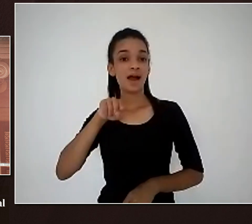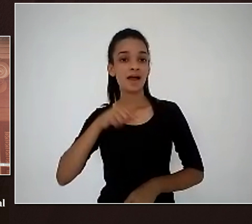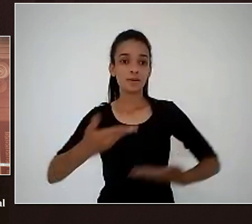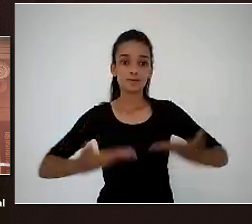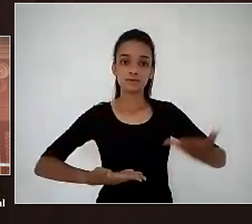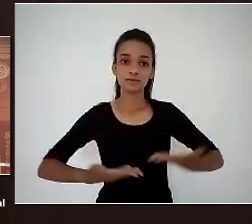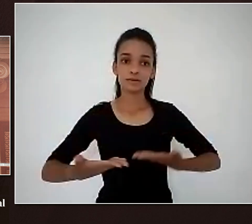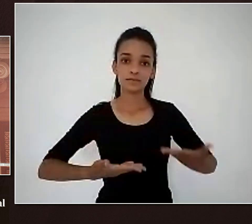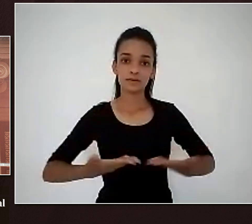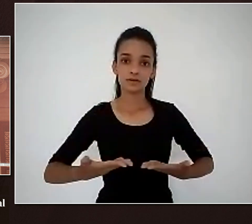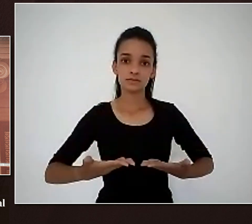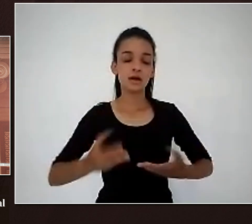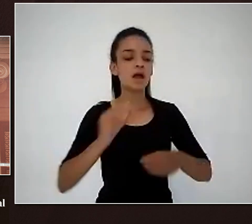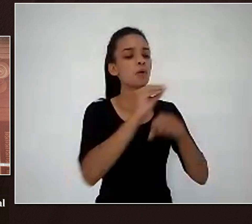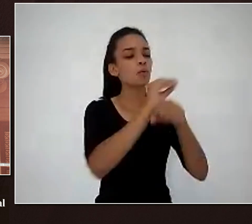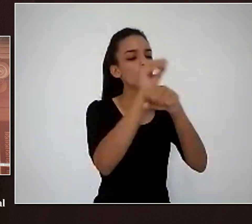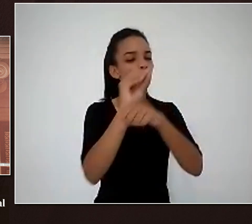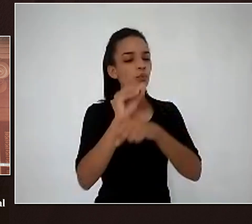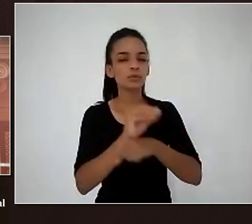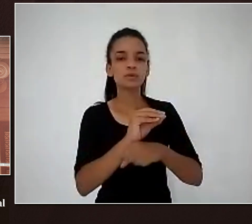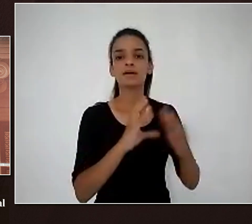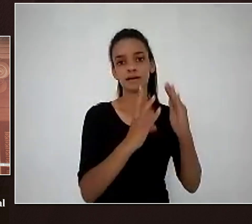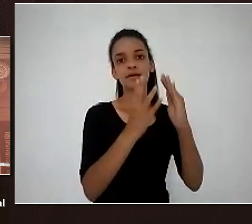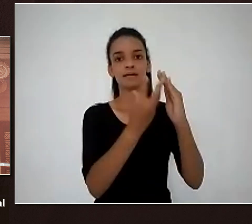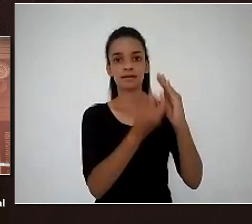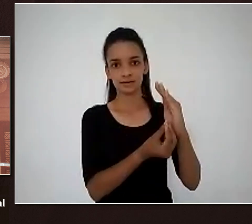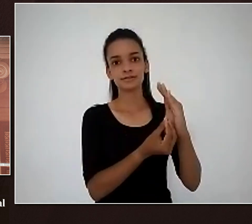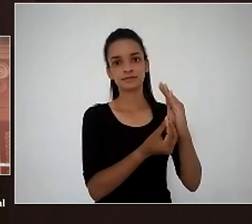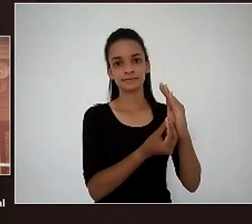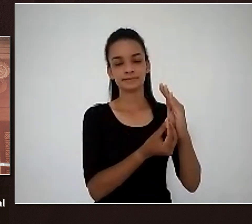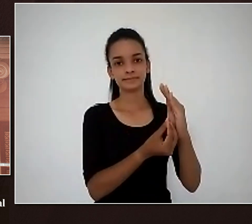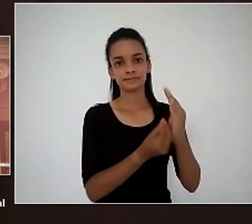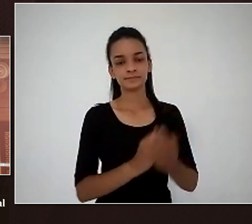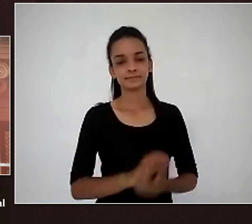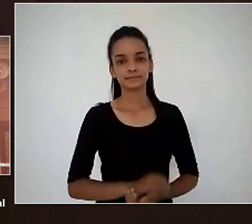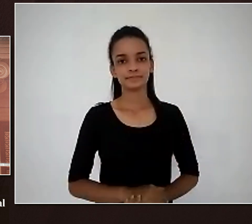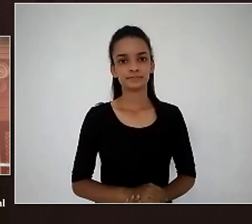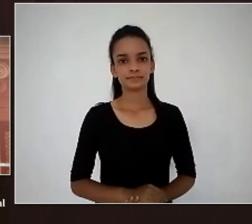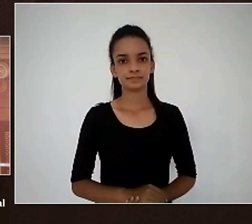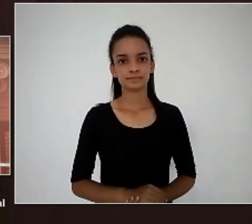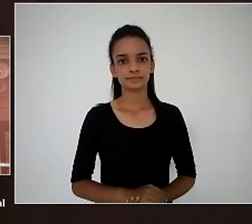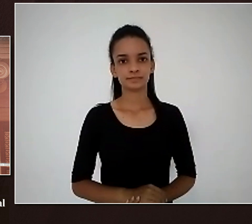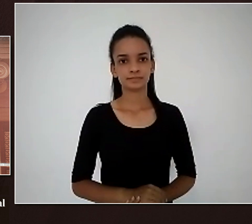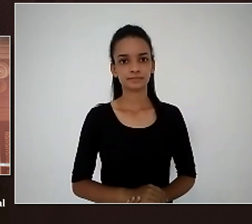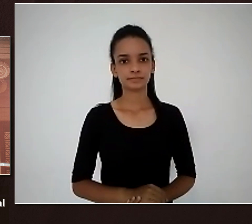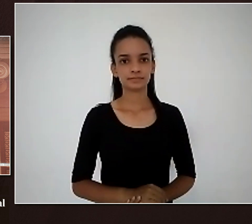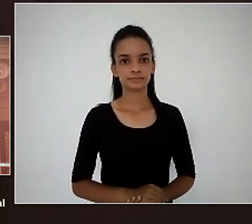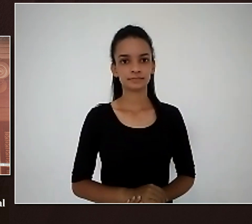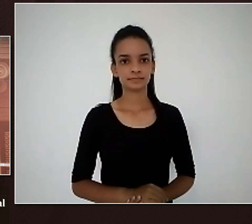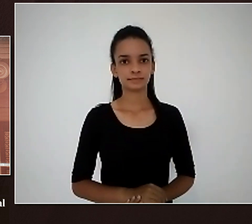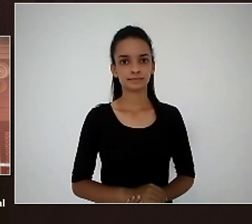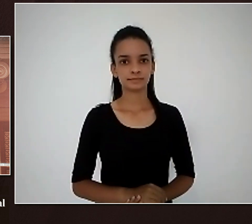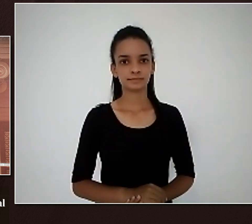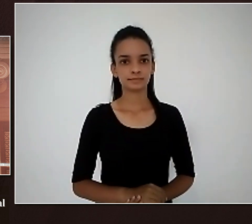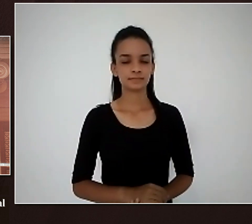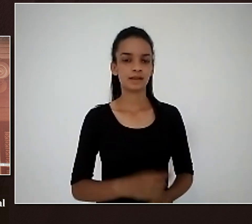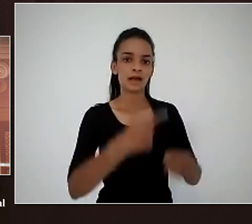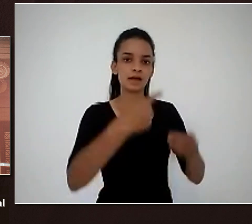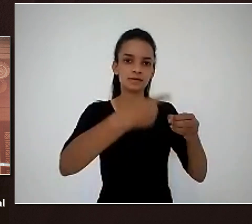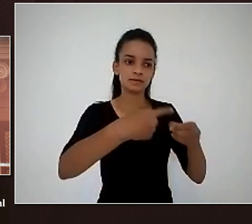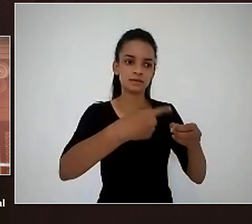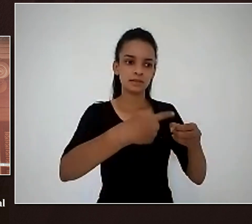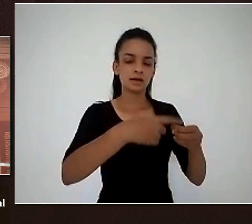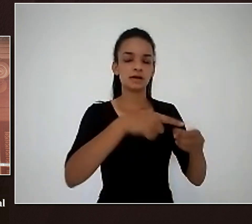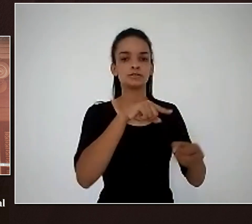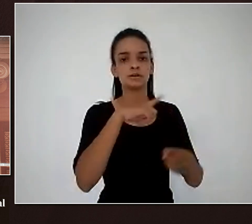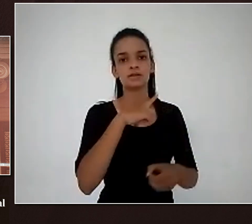Deus, supervisionar a igreja, né, tendo alguma necessidade identificada, imediatamente cuidam, tá? Então